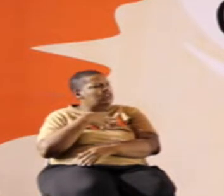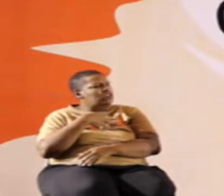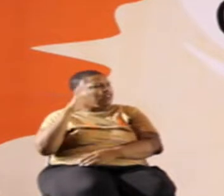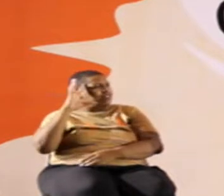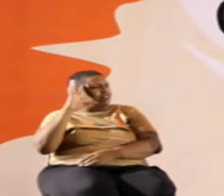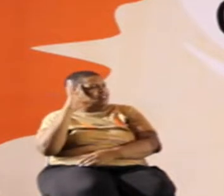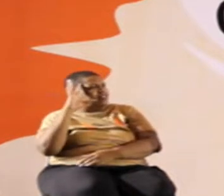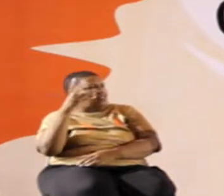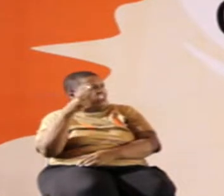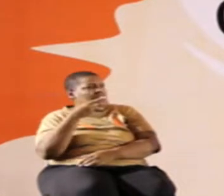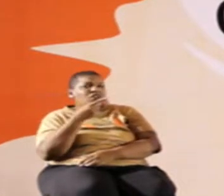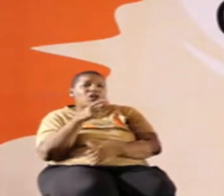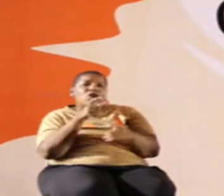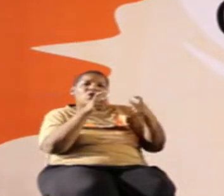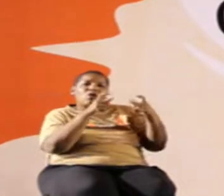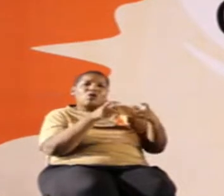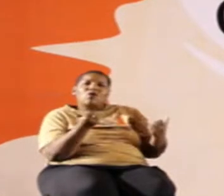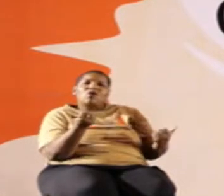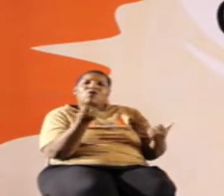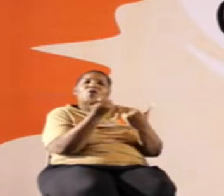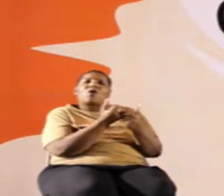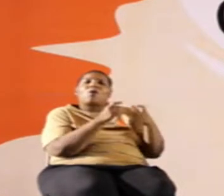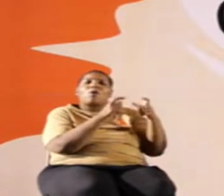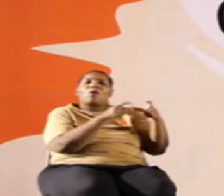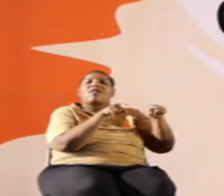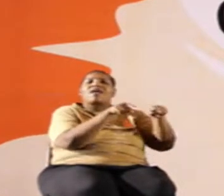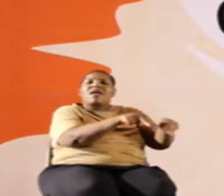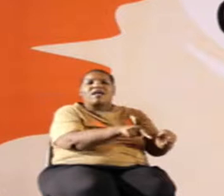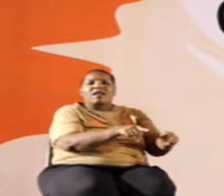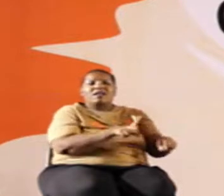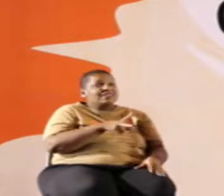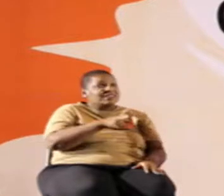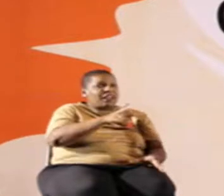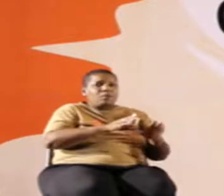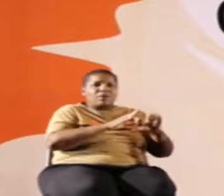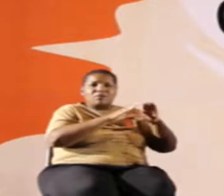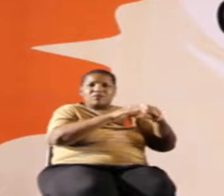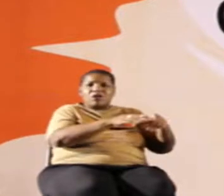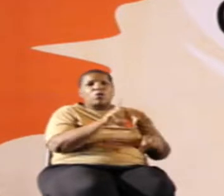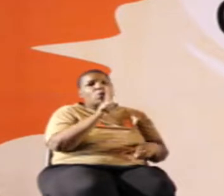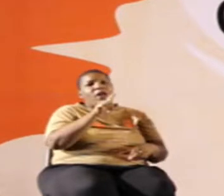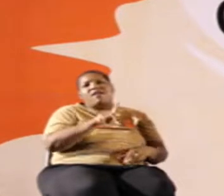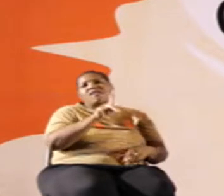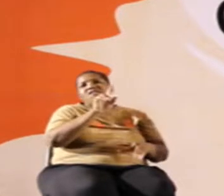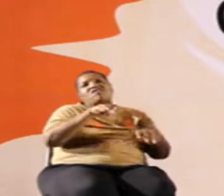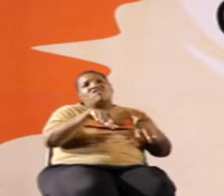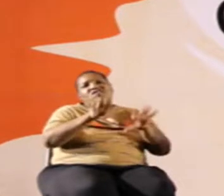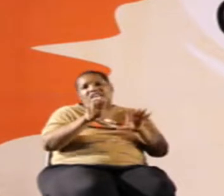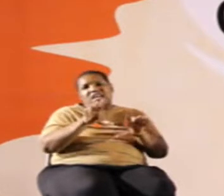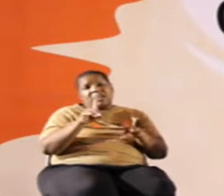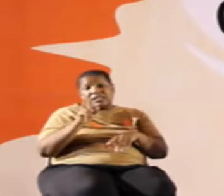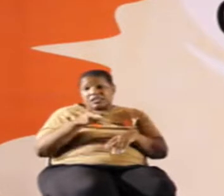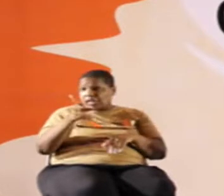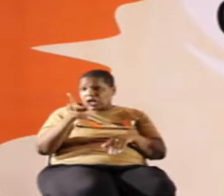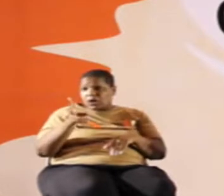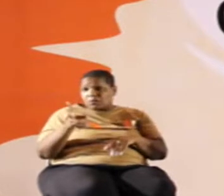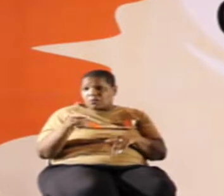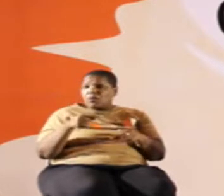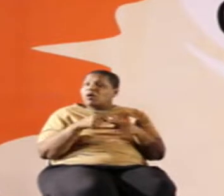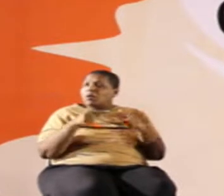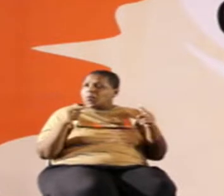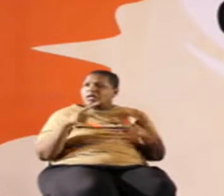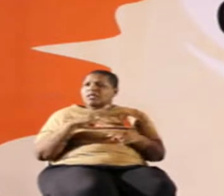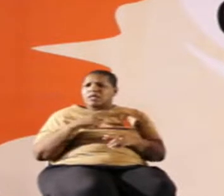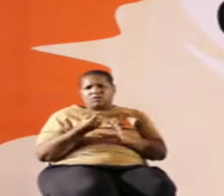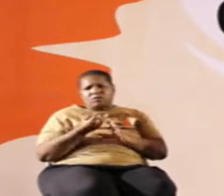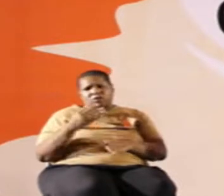definir e classificar o lugar da mulher negra. Sempre foi assim, não é no funk. Né? Esteve sempre aí. Mas tem várias coisas.